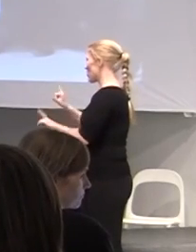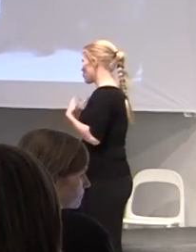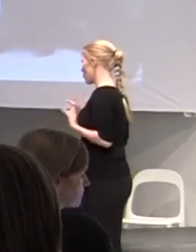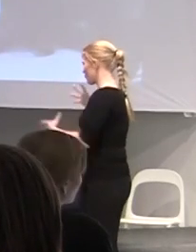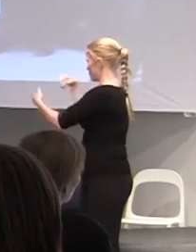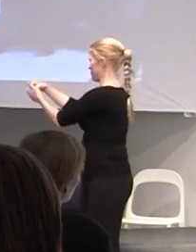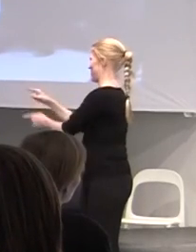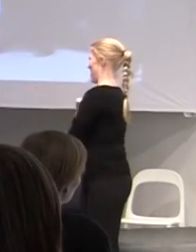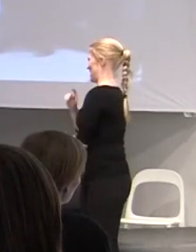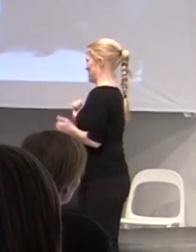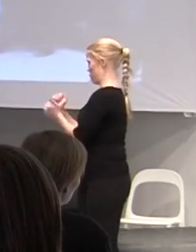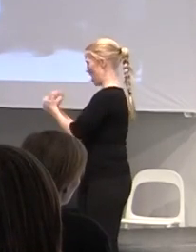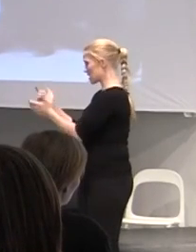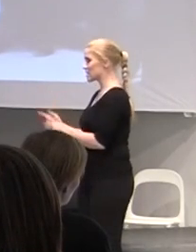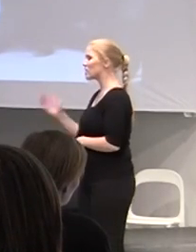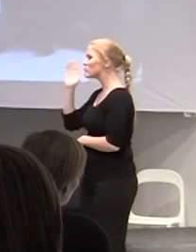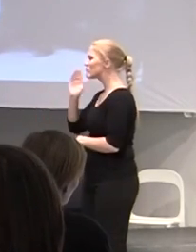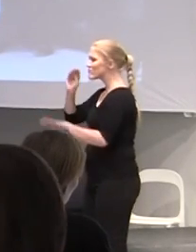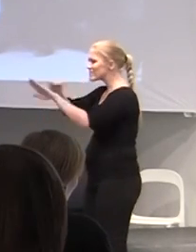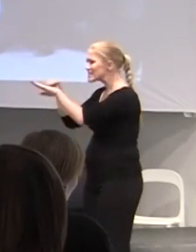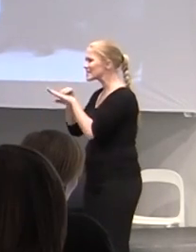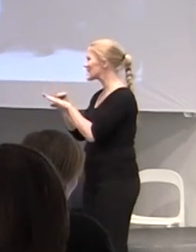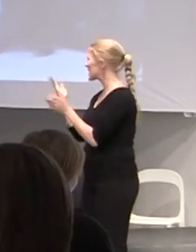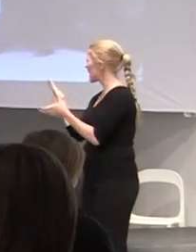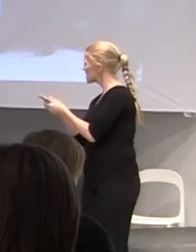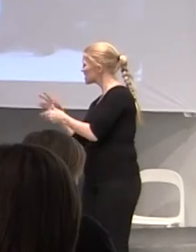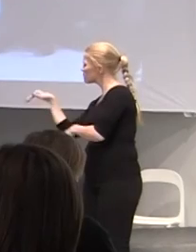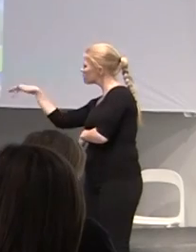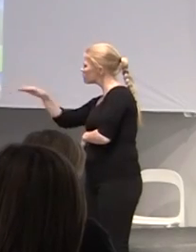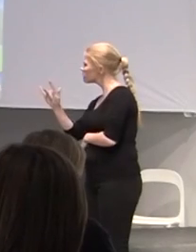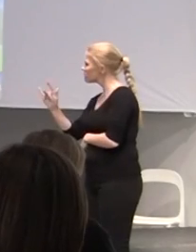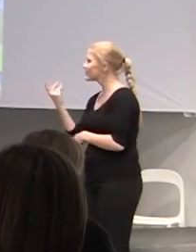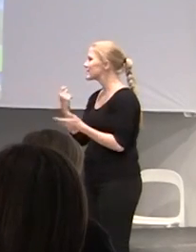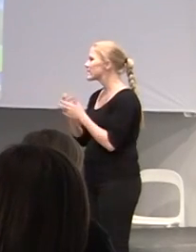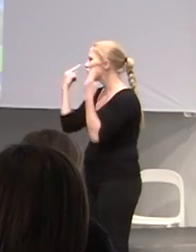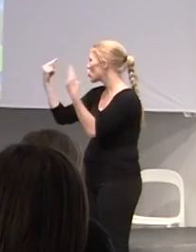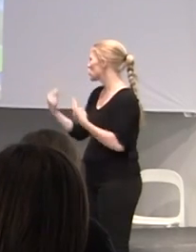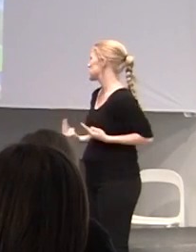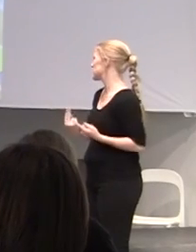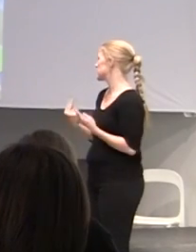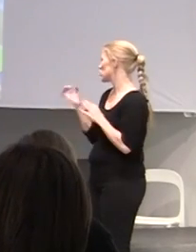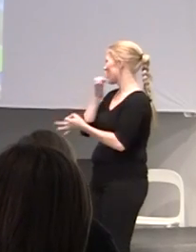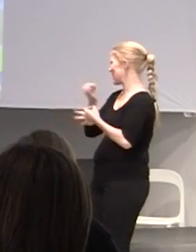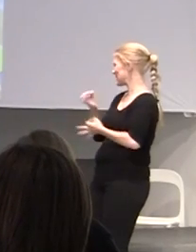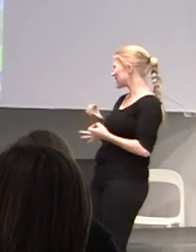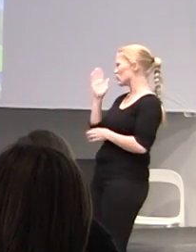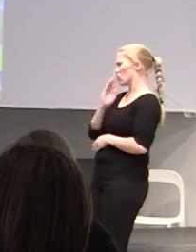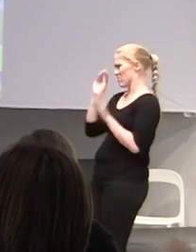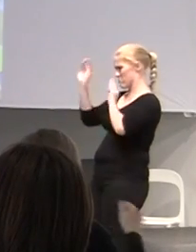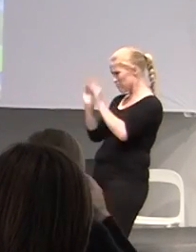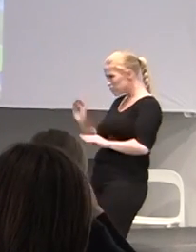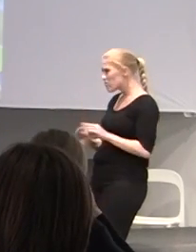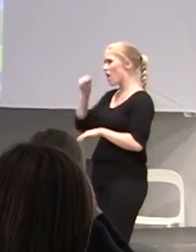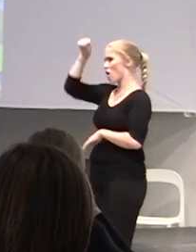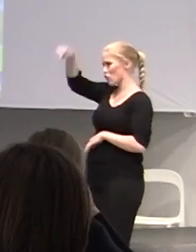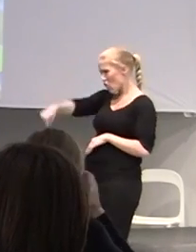vašich deskách vyleznete evaluační dotazníky, poprosím vás, jestli byste nám je nevyplnili, je to pro nás důležitá zpětná vazba. A zároveň odevzdali dole